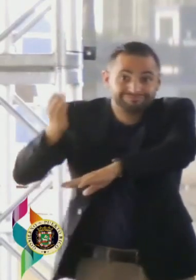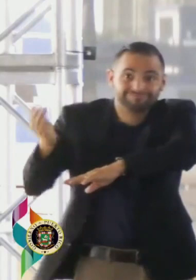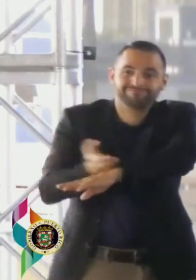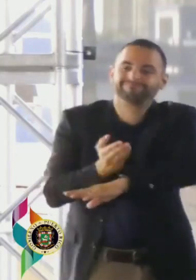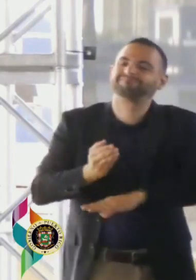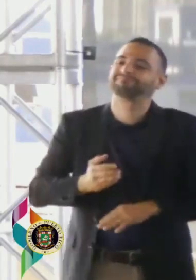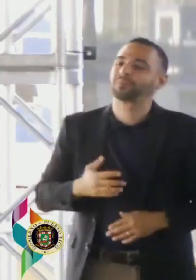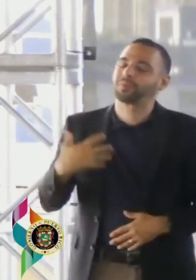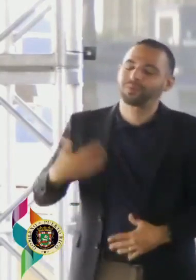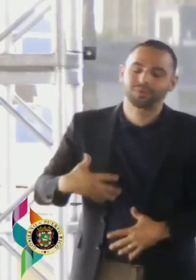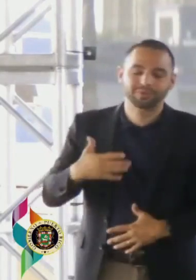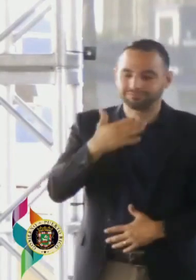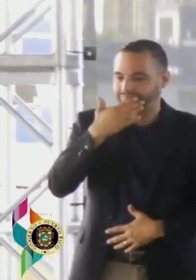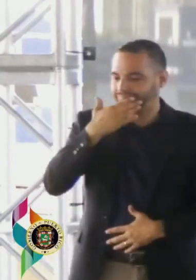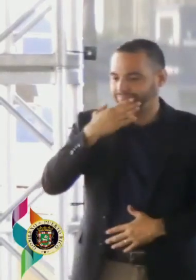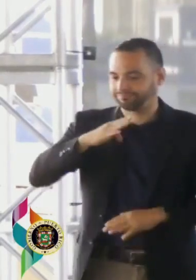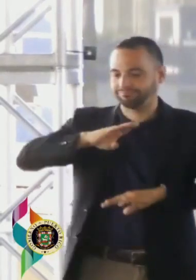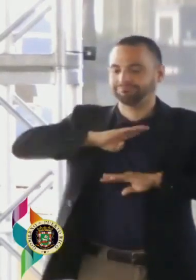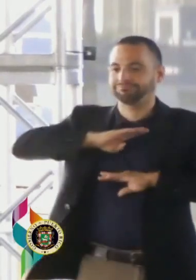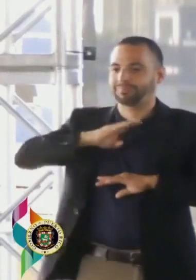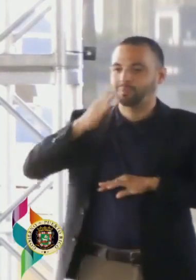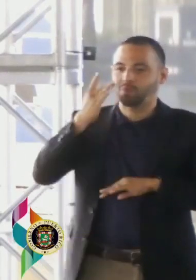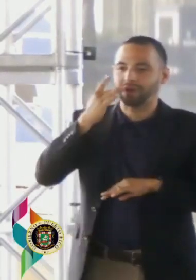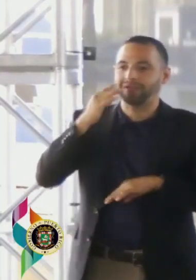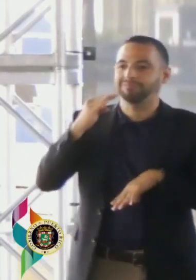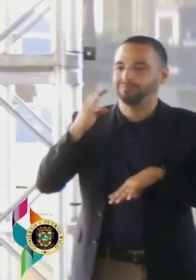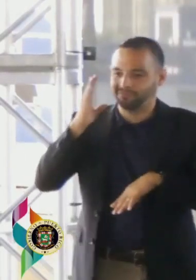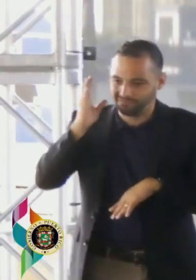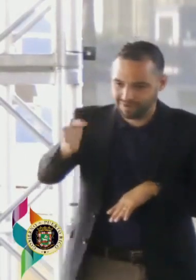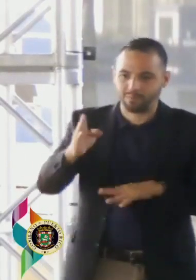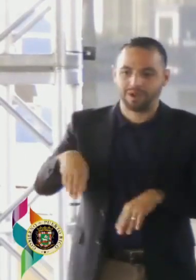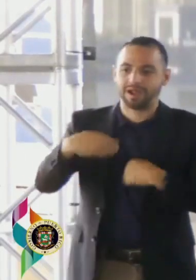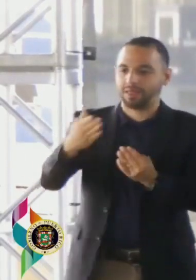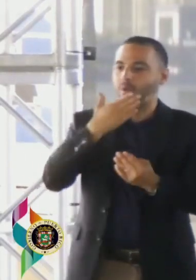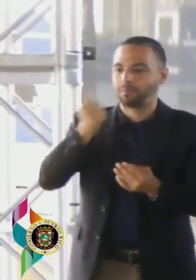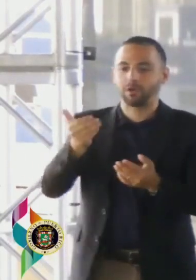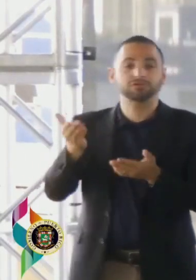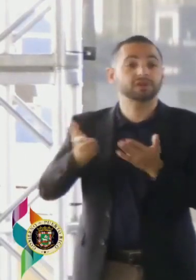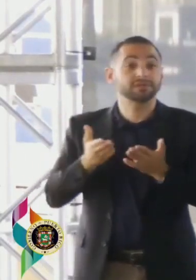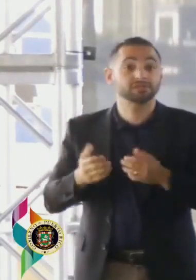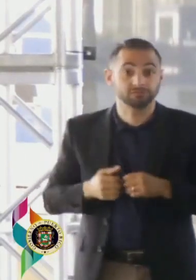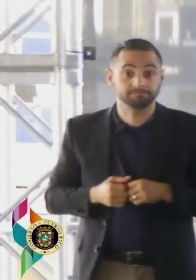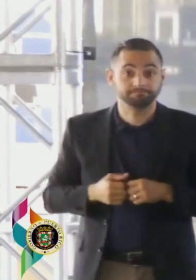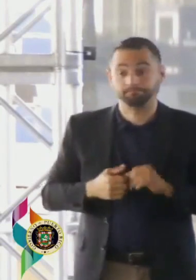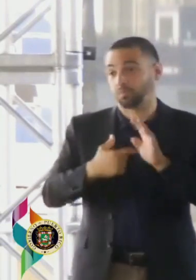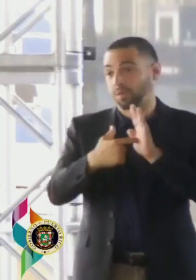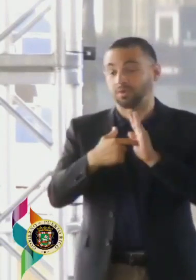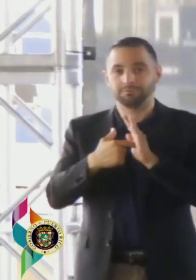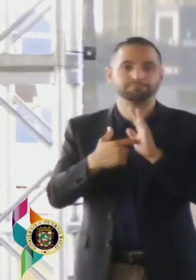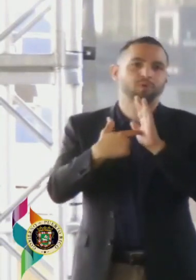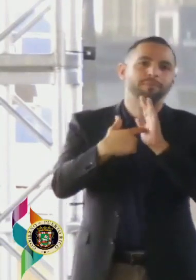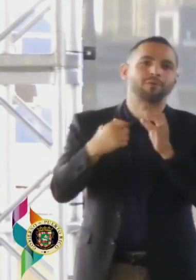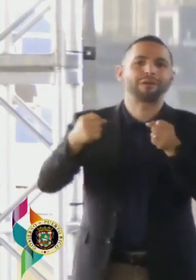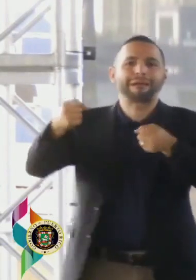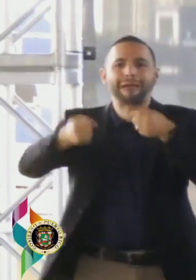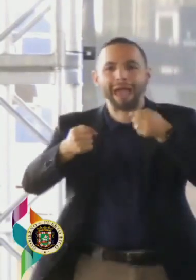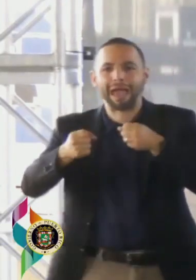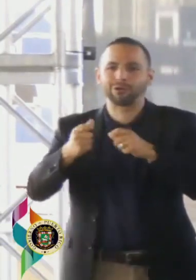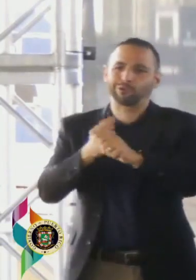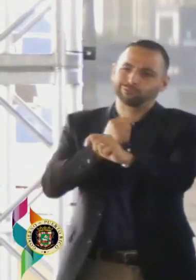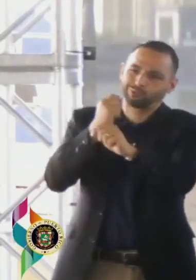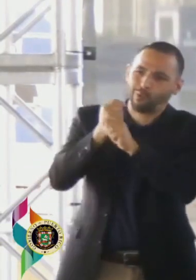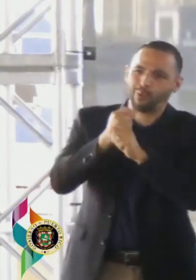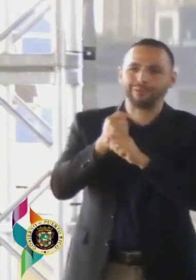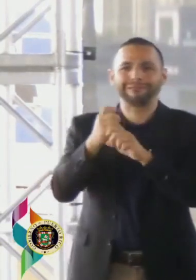mejor servicio a la gente de Puerto Rico y la cantidad de equipo que nosotros traemos aquí desde carros camiones equipo de